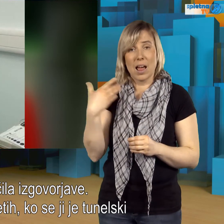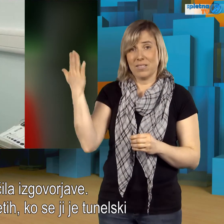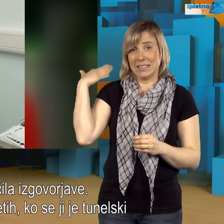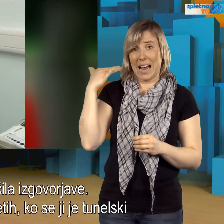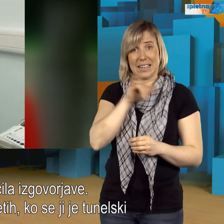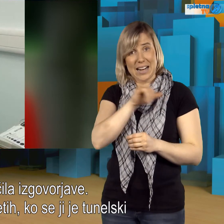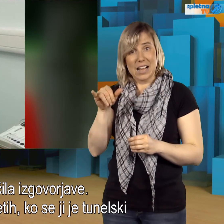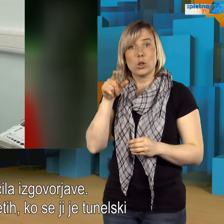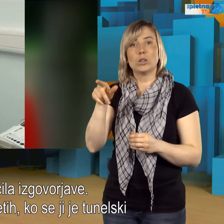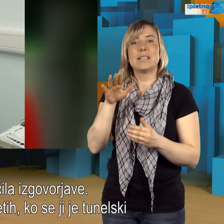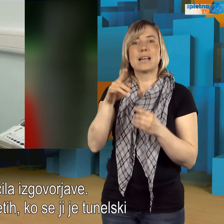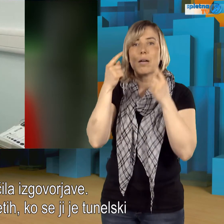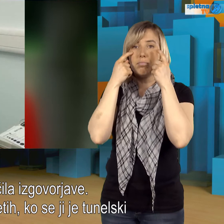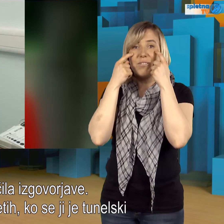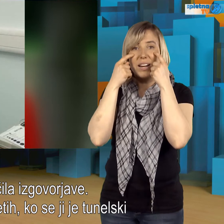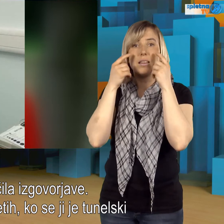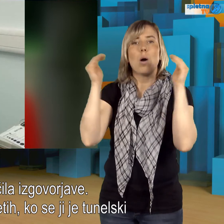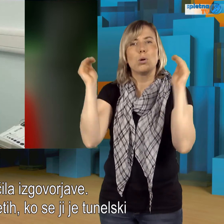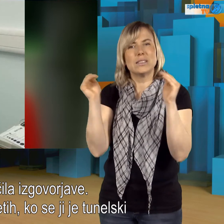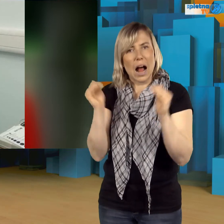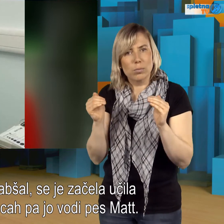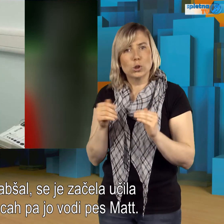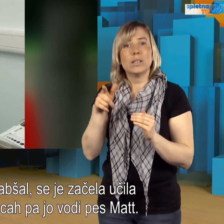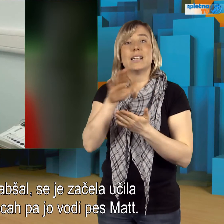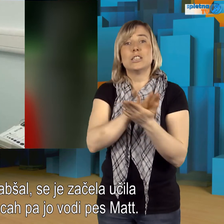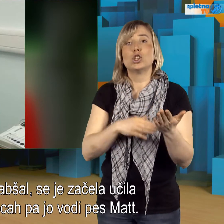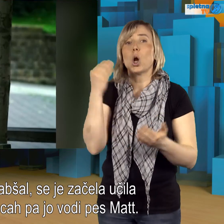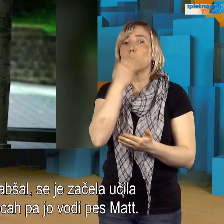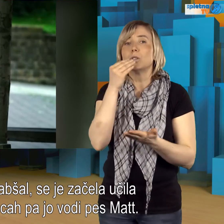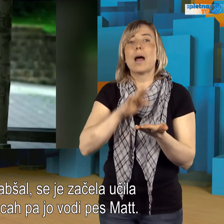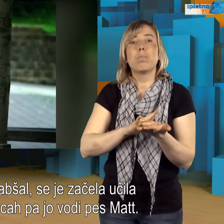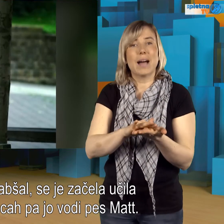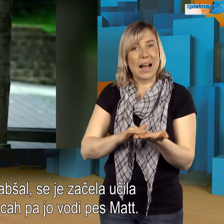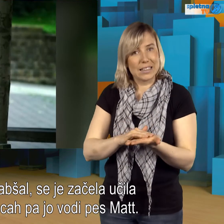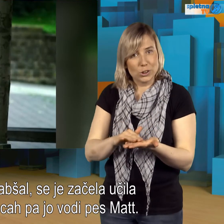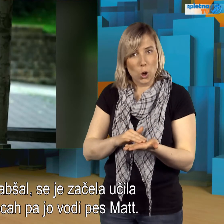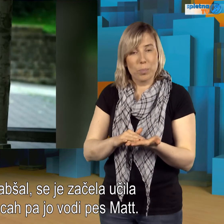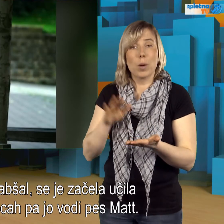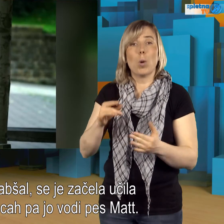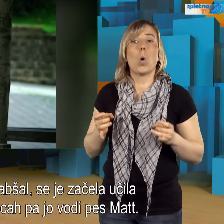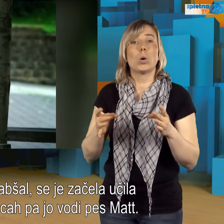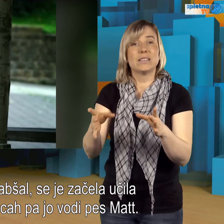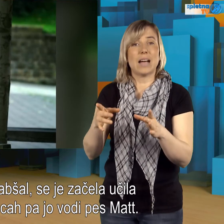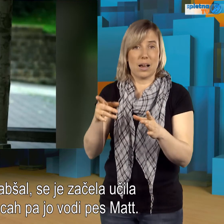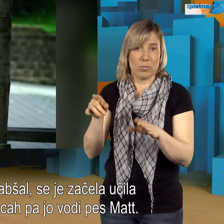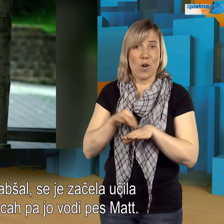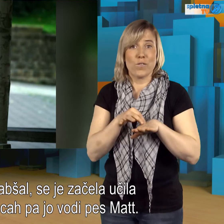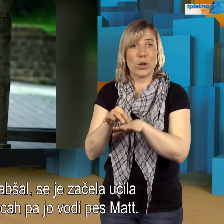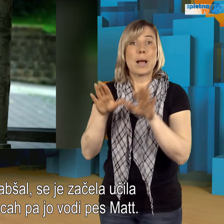V zadnjih letih, ko se je tunelski vid zelo poslabšal, se je začela učiti brajico, po ulicah pa jo vodi pes Matt.